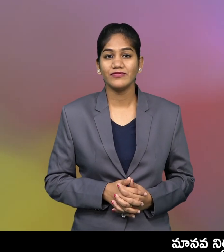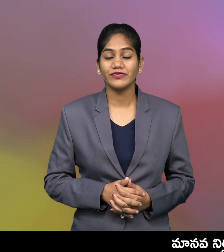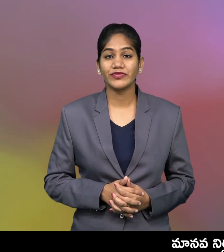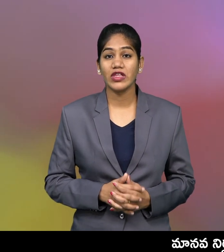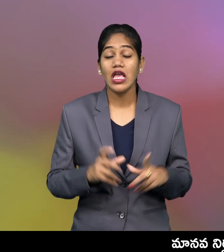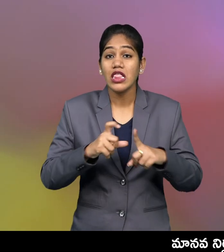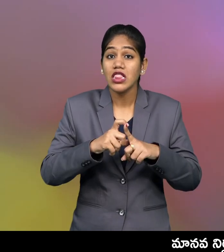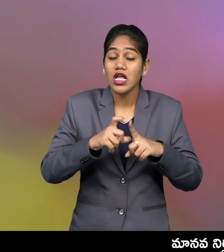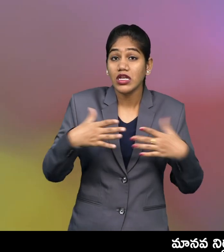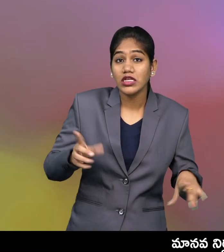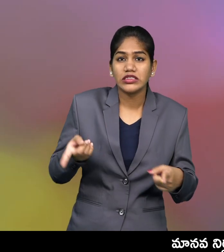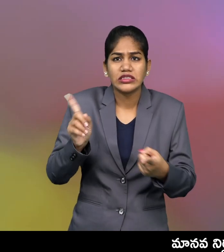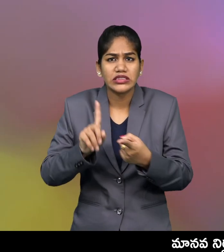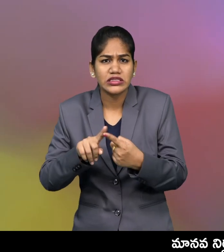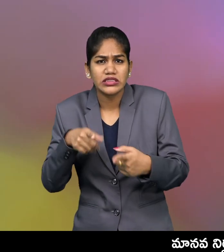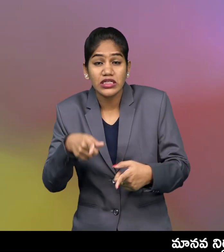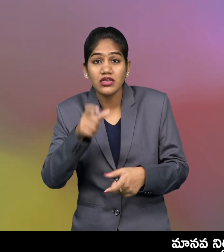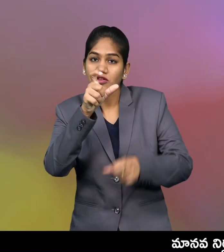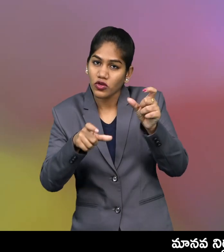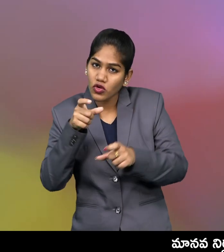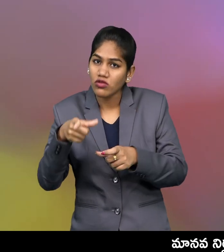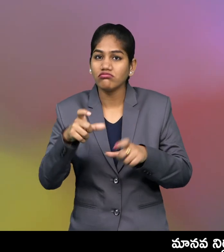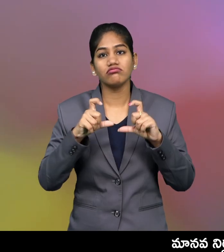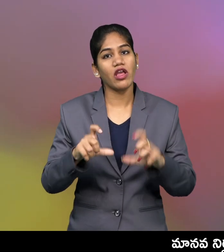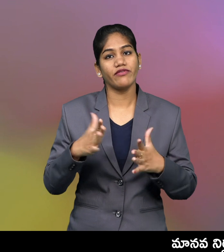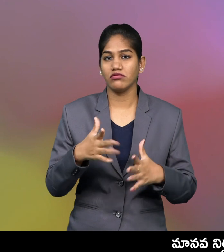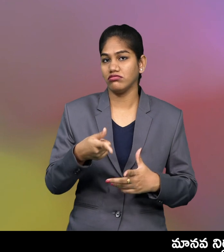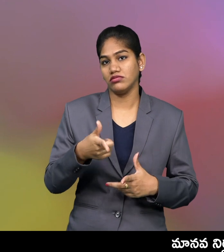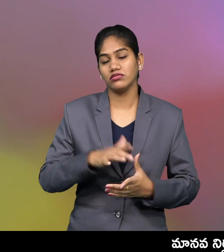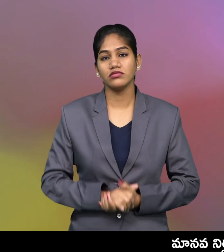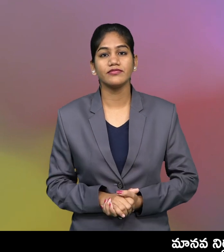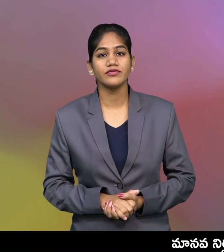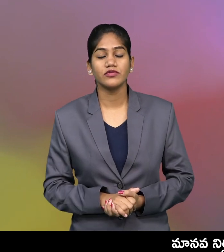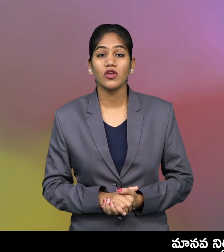మానవ నిర్లక్ష్యం లేదా ఉద్దేశపూర్వక చర్యల వల్ల కలిగే